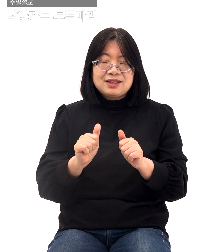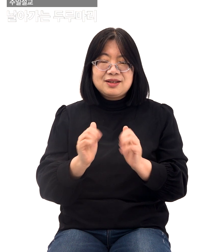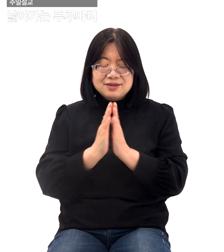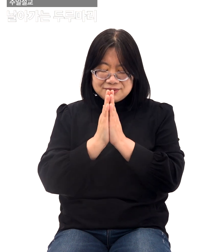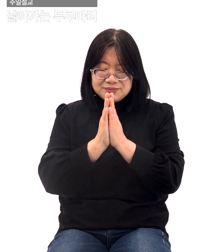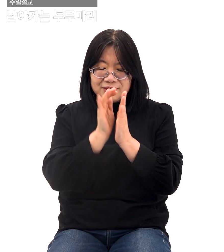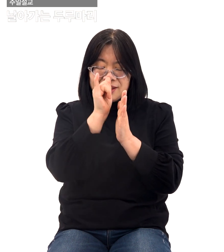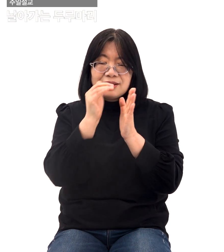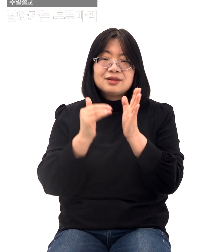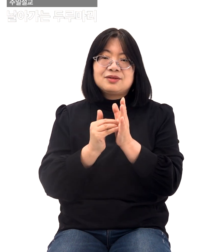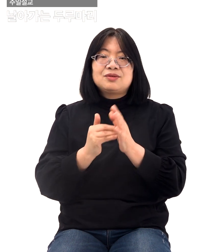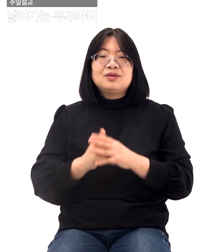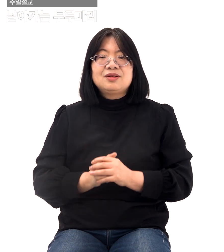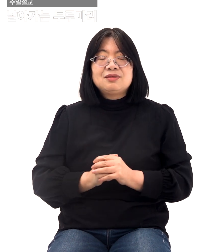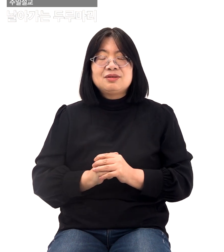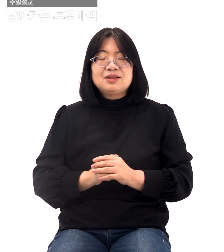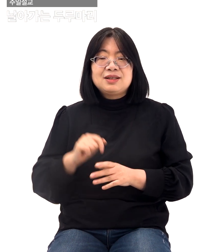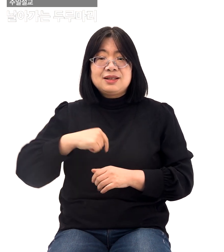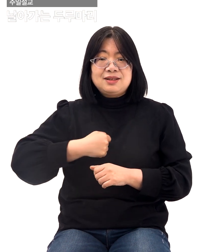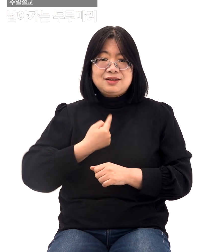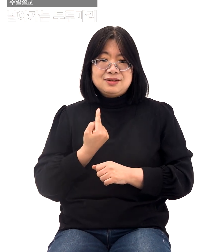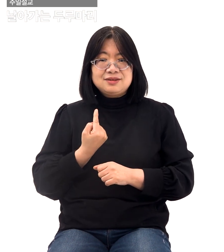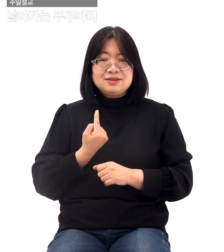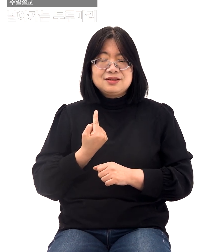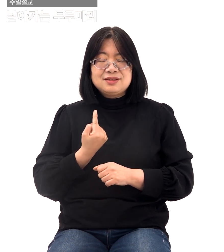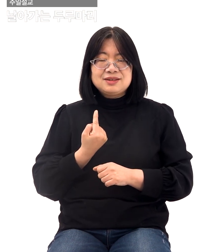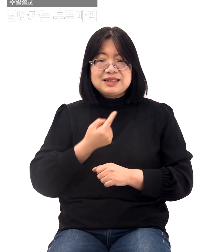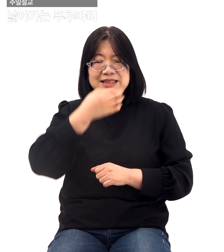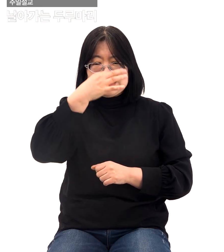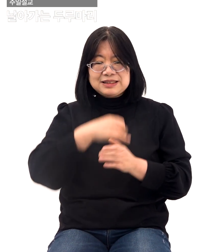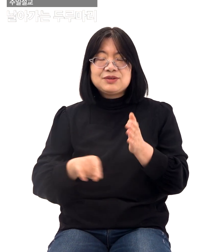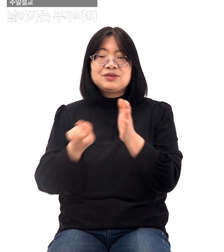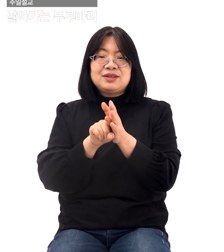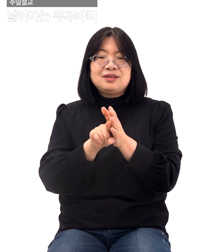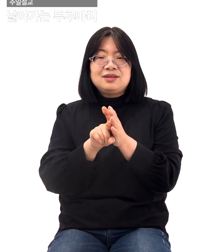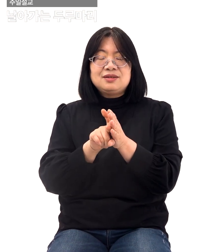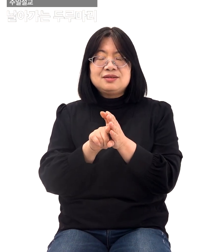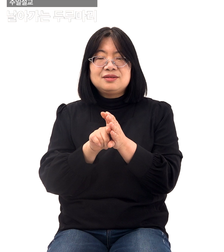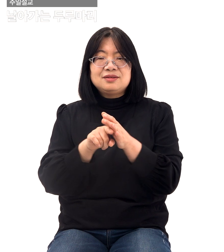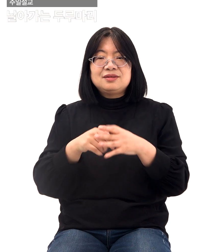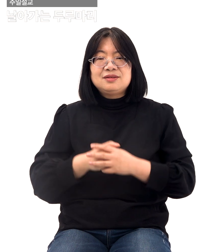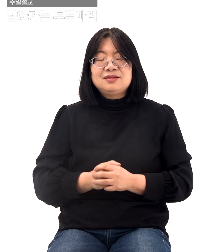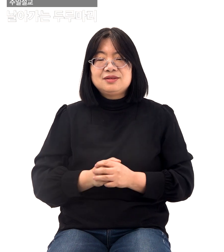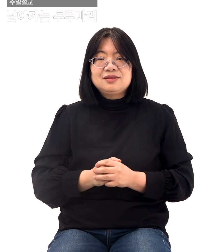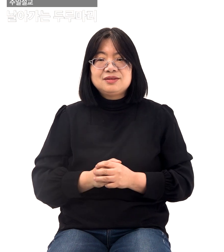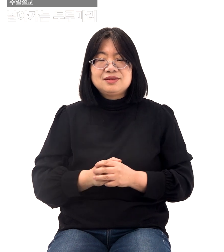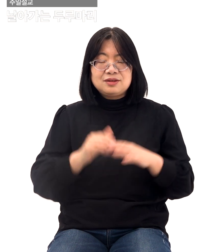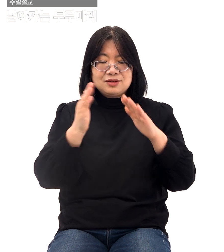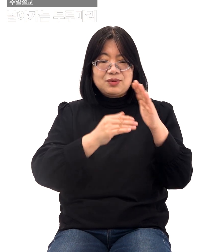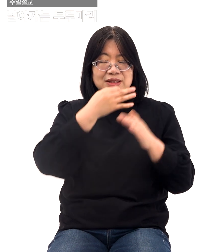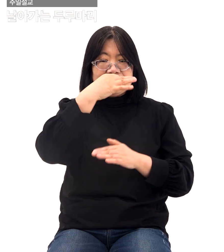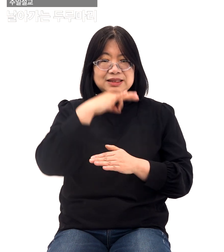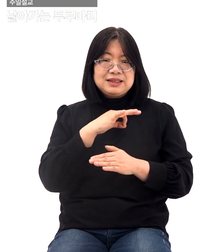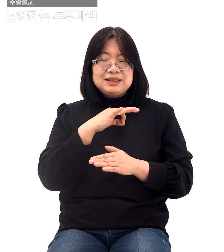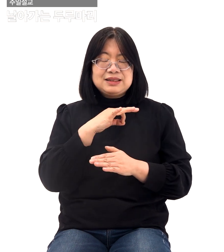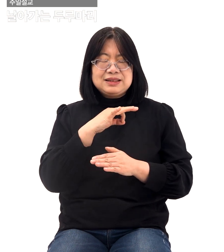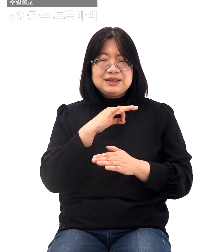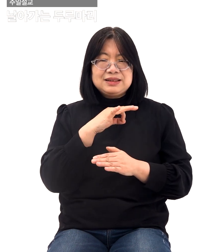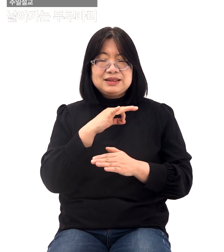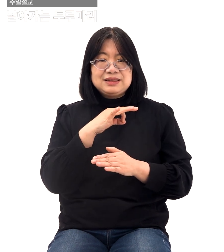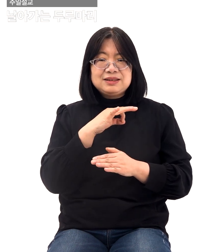숭배하고 자기들의 이익을 위해서 공익이라는